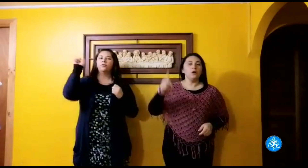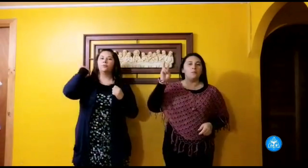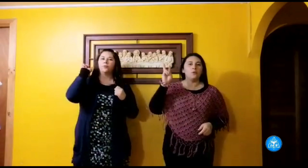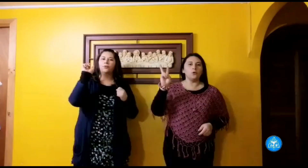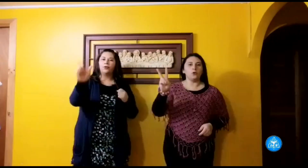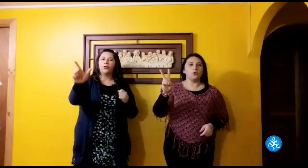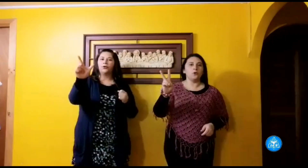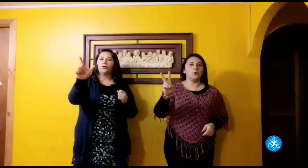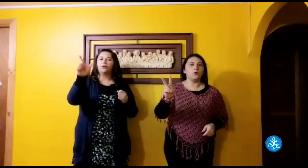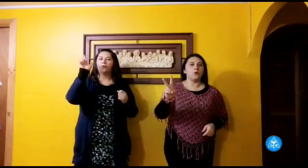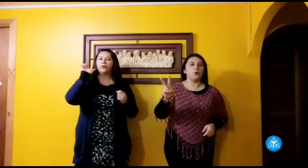Jesús murió.